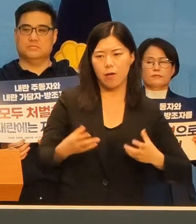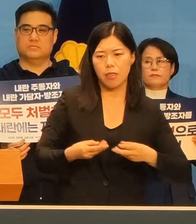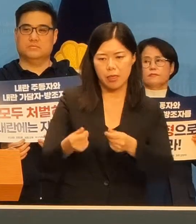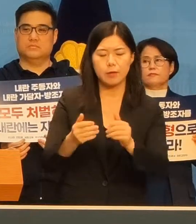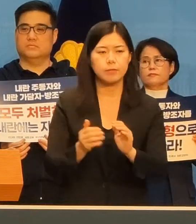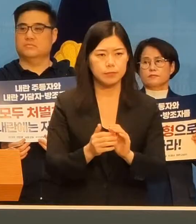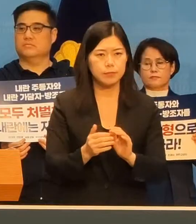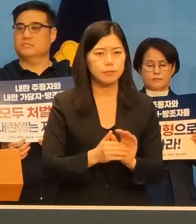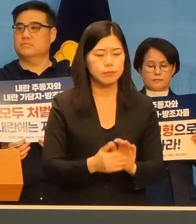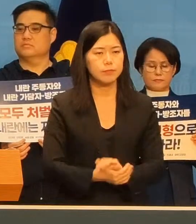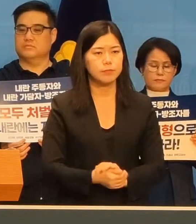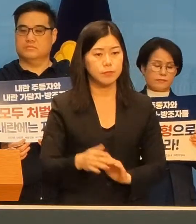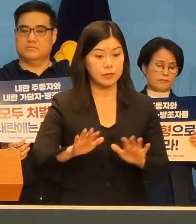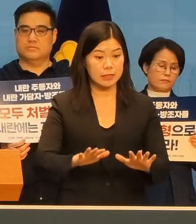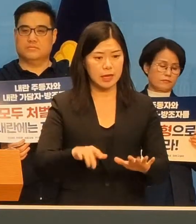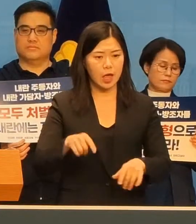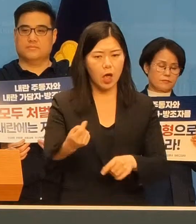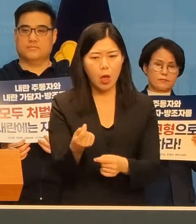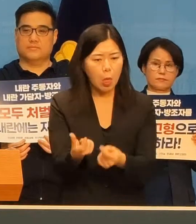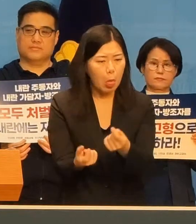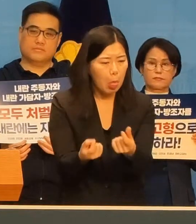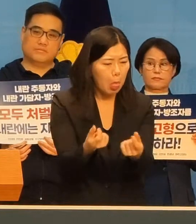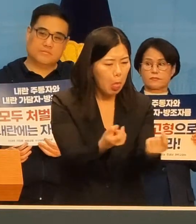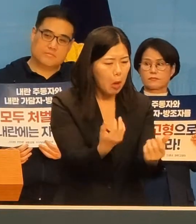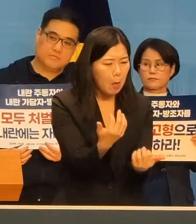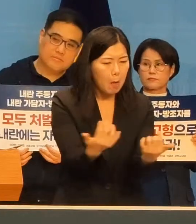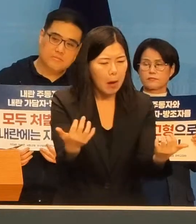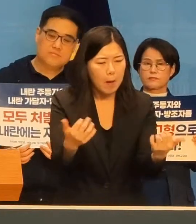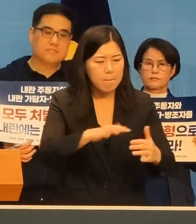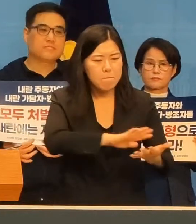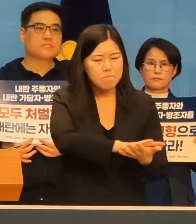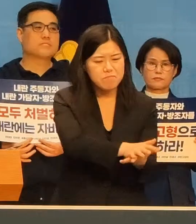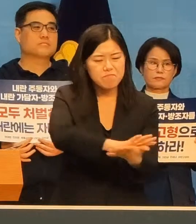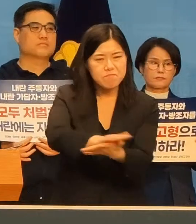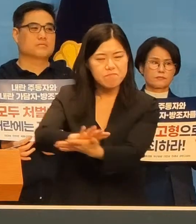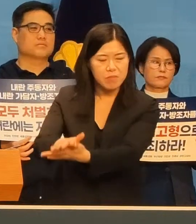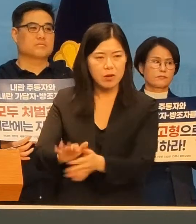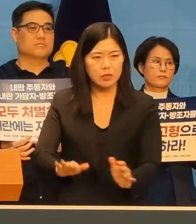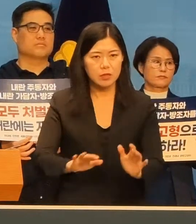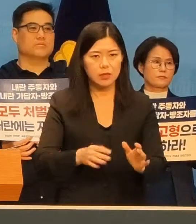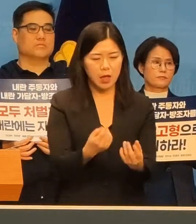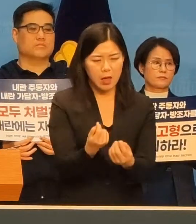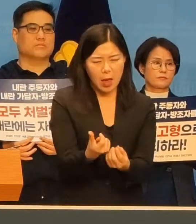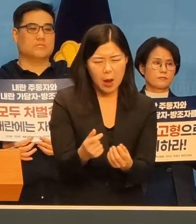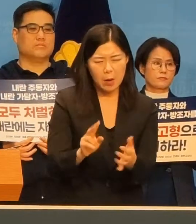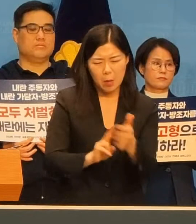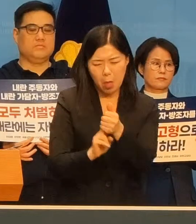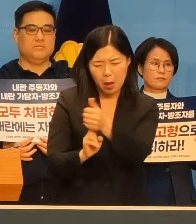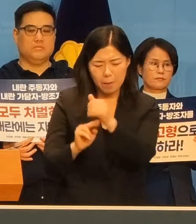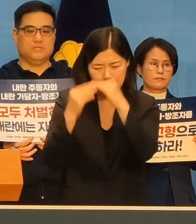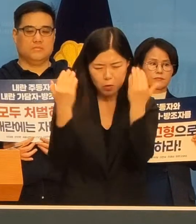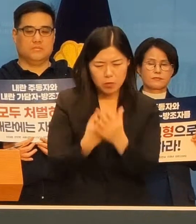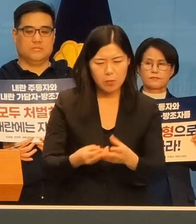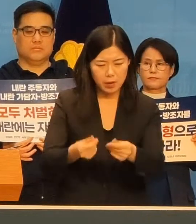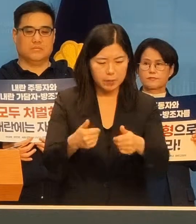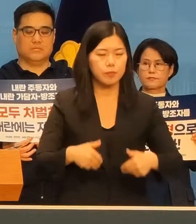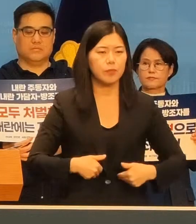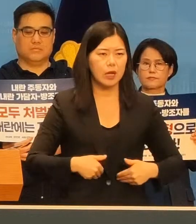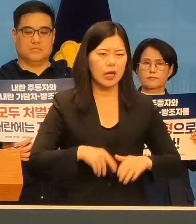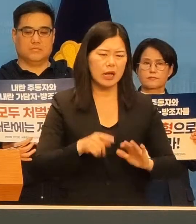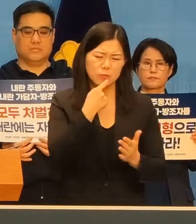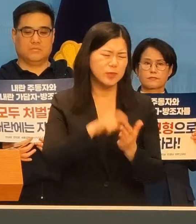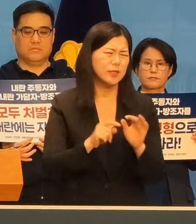것입니다. 이제 여기저기 흩어진 잔불을 밟아 끄고 숨은 불씨들을 찾아내 꺼트리면 됩니다. 이 또한 결코